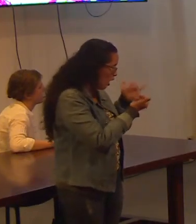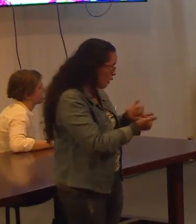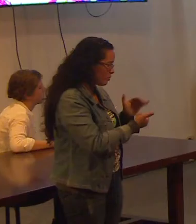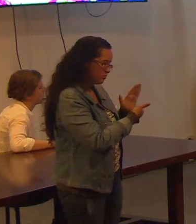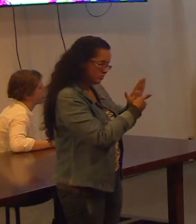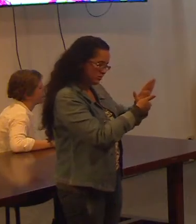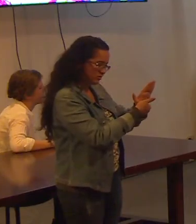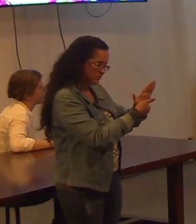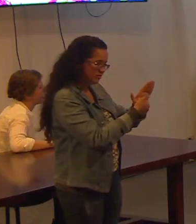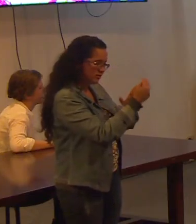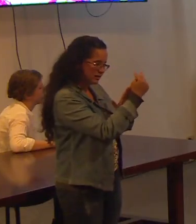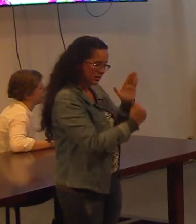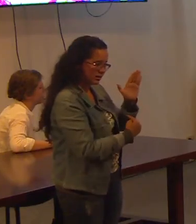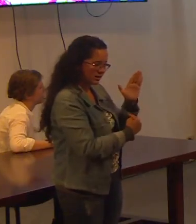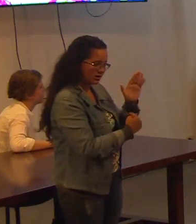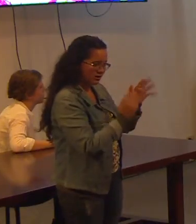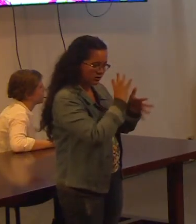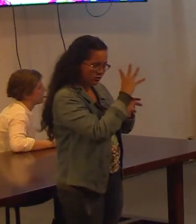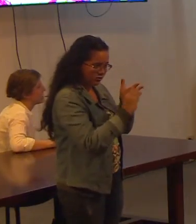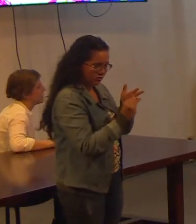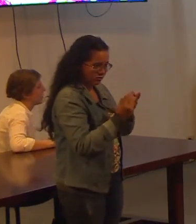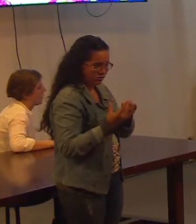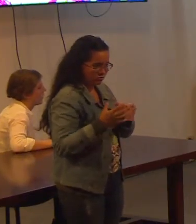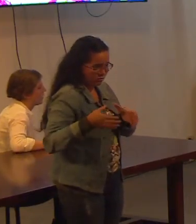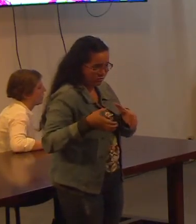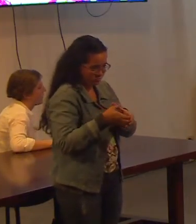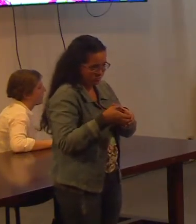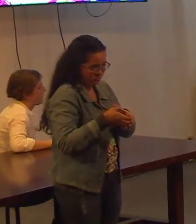permito leerle las conclusiones como grupo.